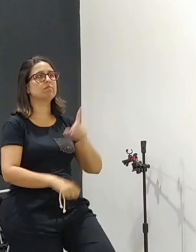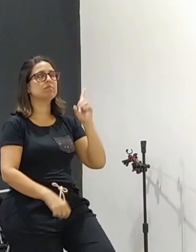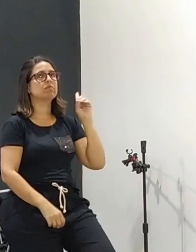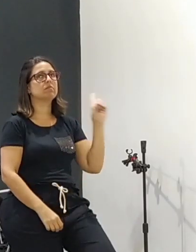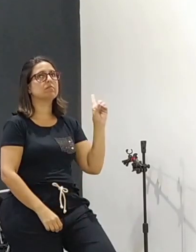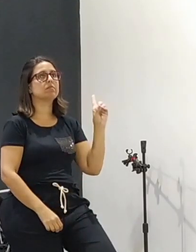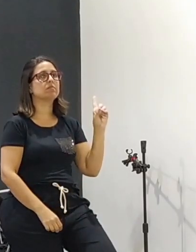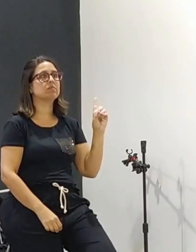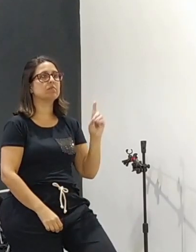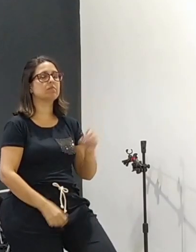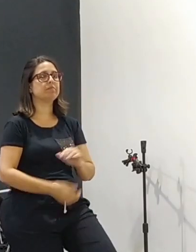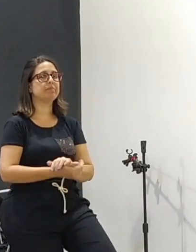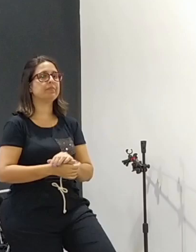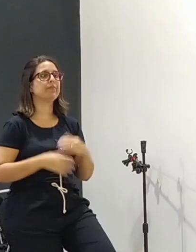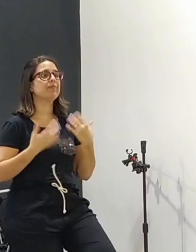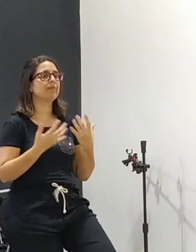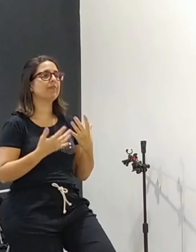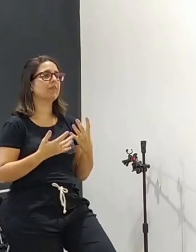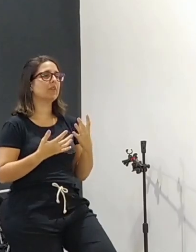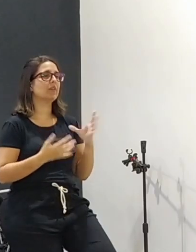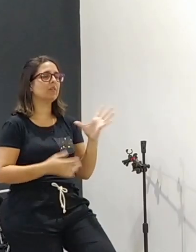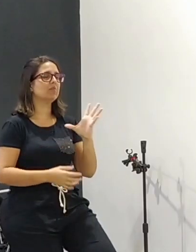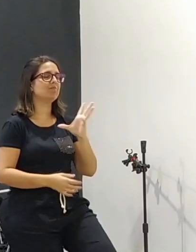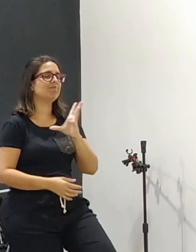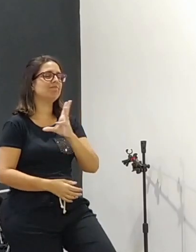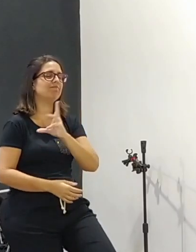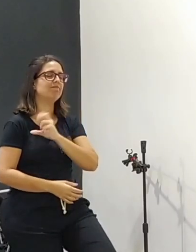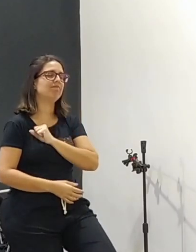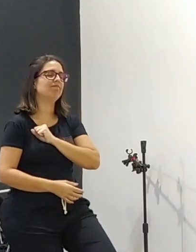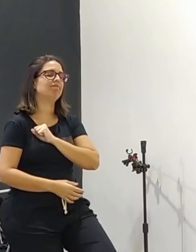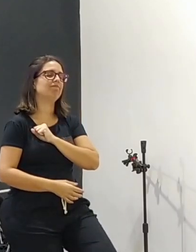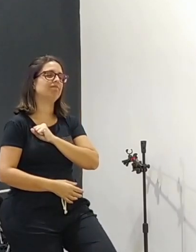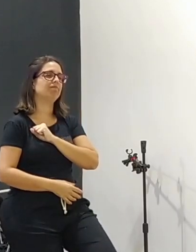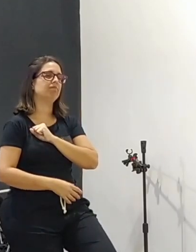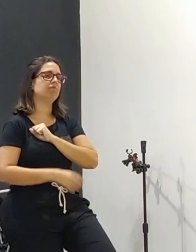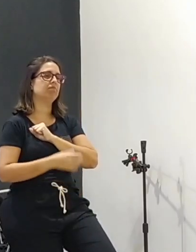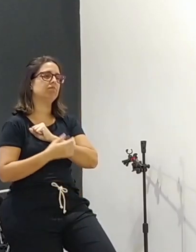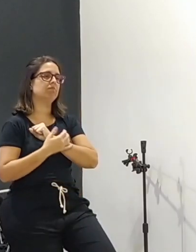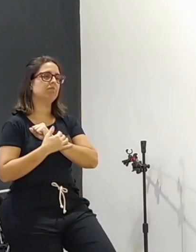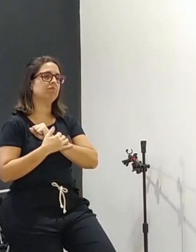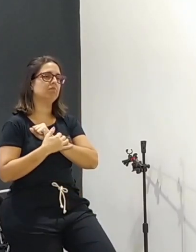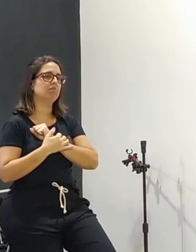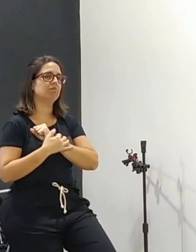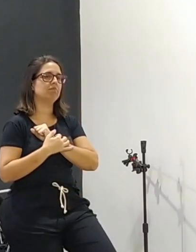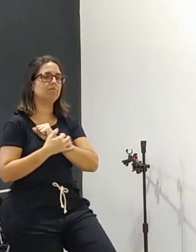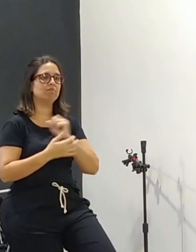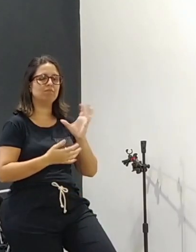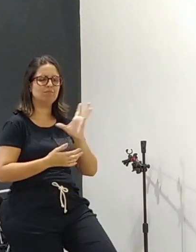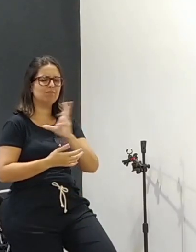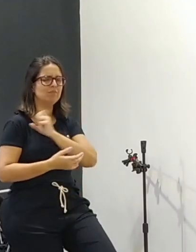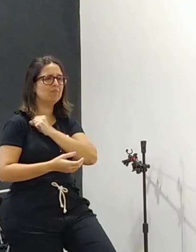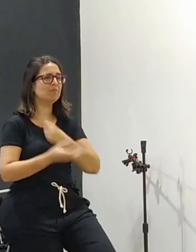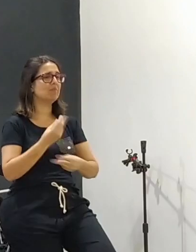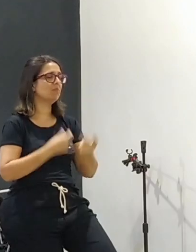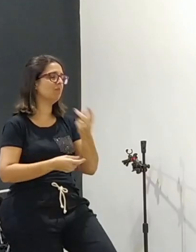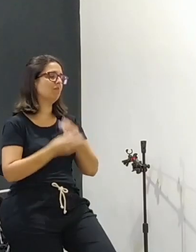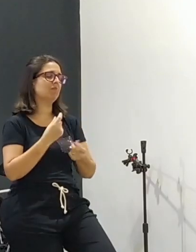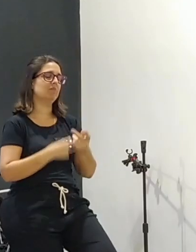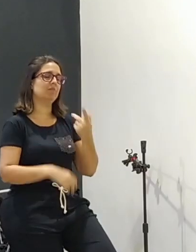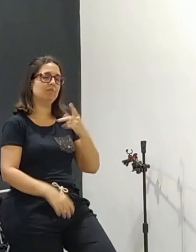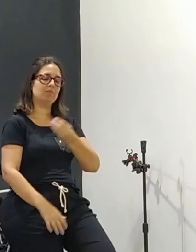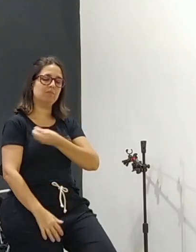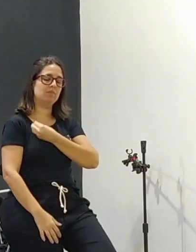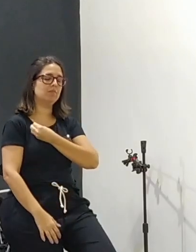quer, derramar desse amor que é incondicional sobre a tua vida nessa